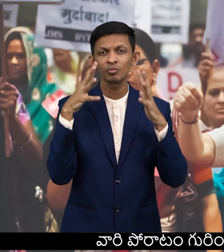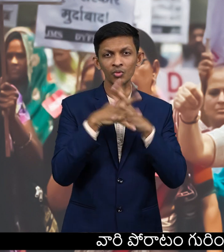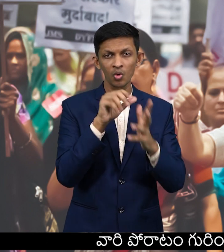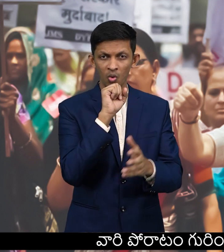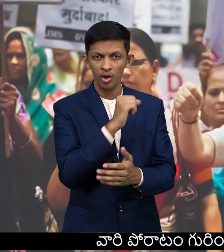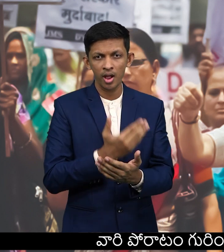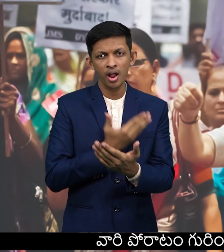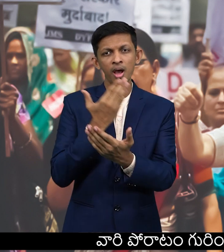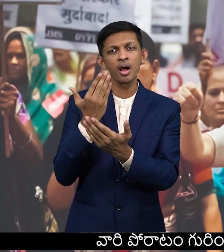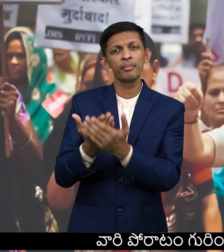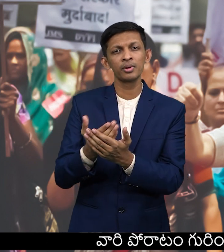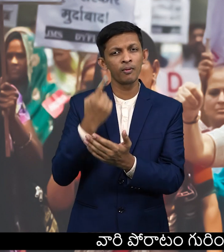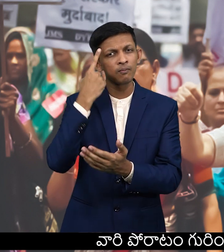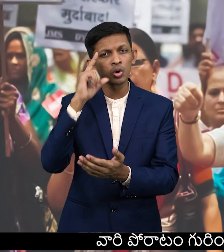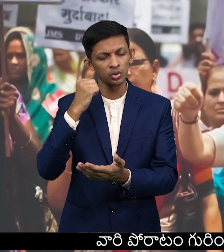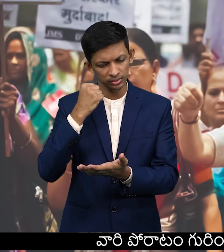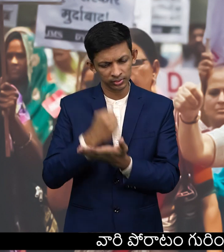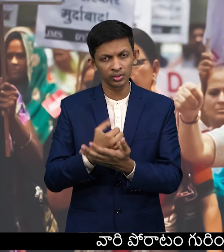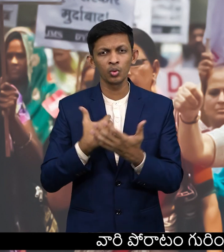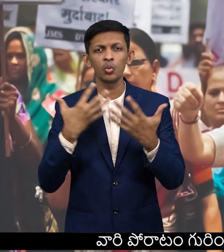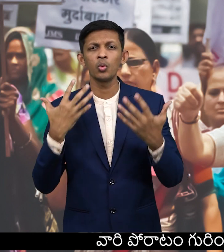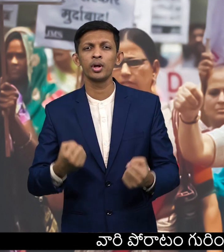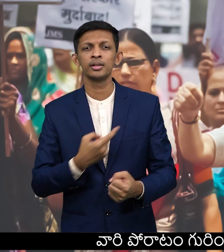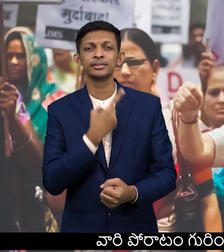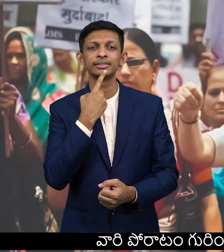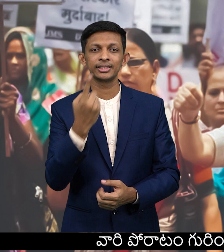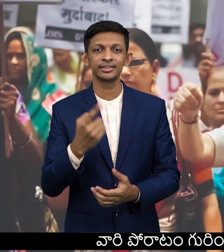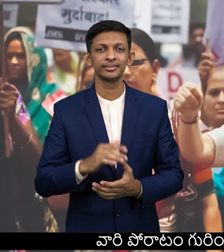వారి పోరాటం గురించి మనం ఇప్పటికే అధ్యయనం చేశాం.